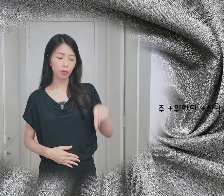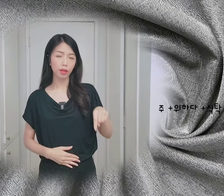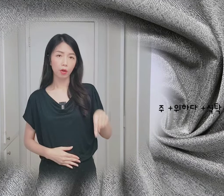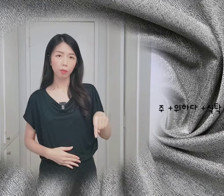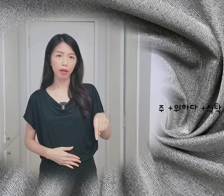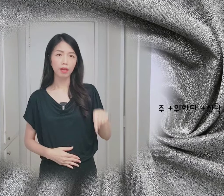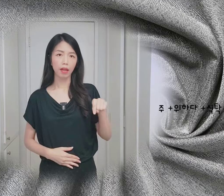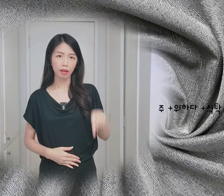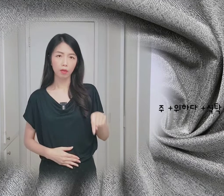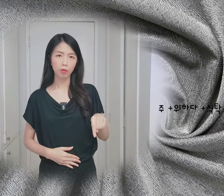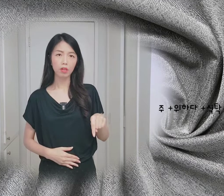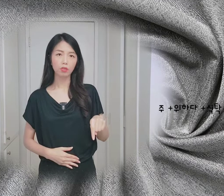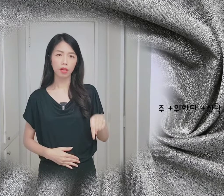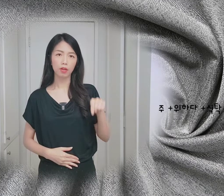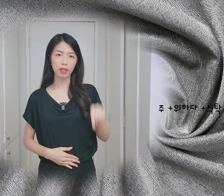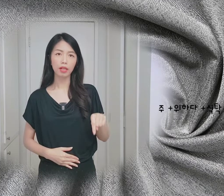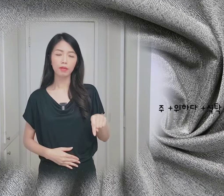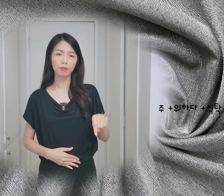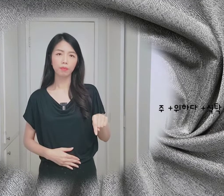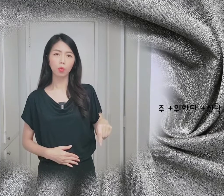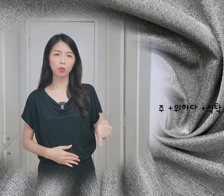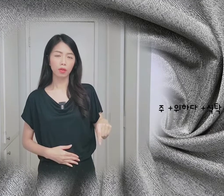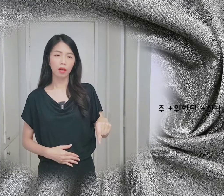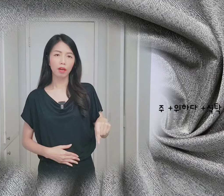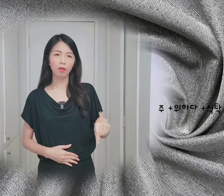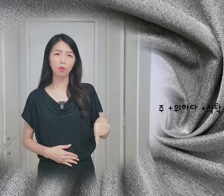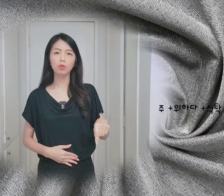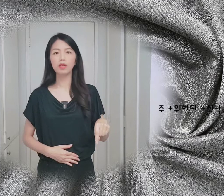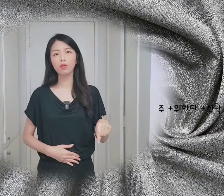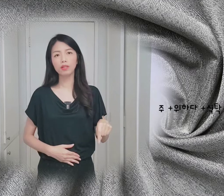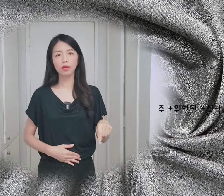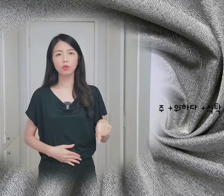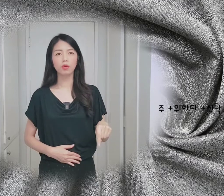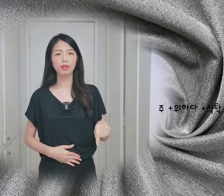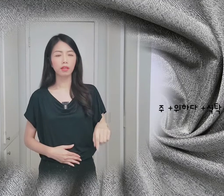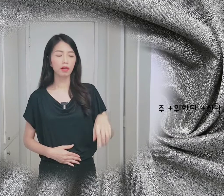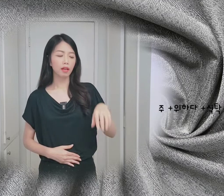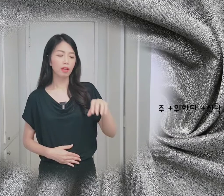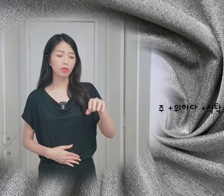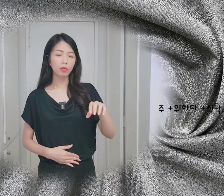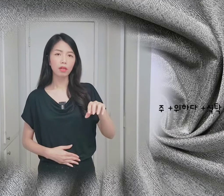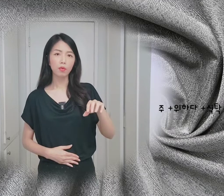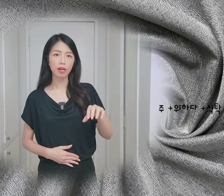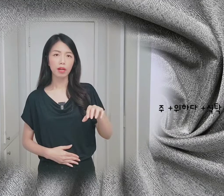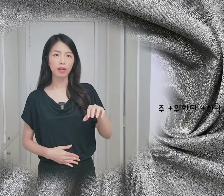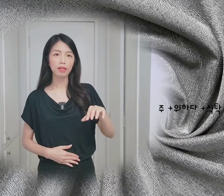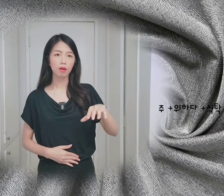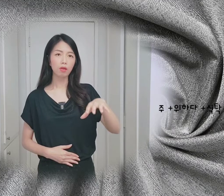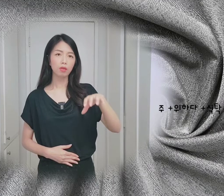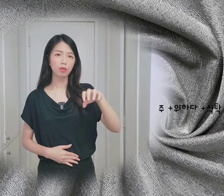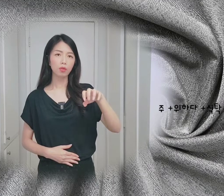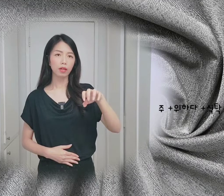검지로 내 옆에 이렇게 콕 찍어주세요. 이 곳. 곳이라고 한 장소 수어는 손등이 위를